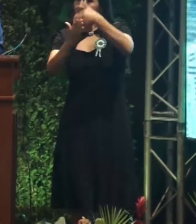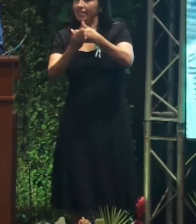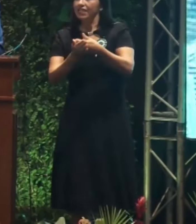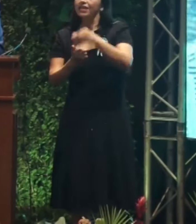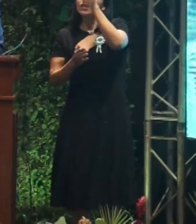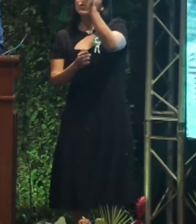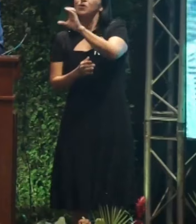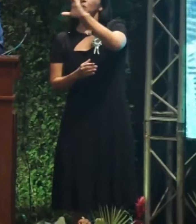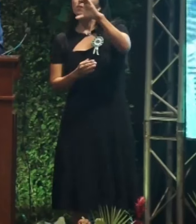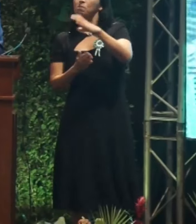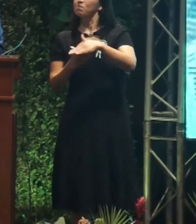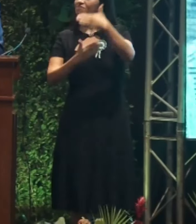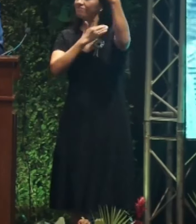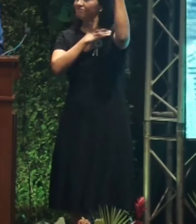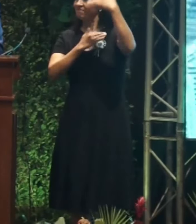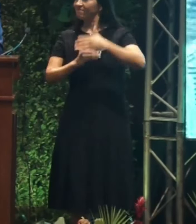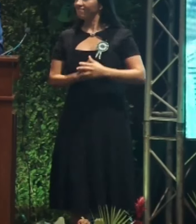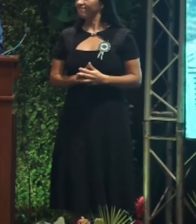ilustre.